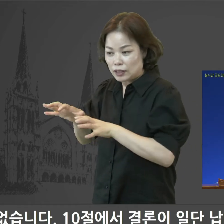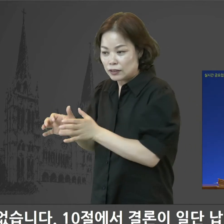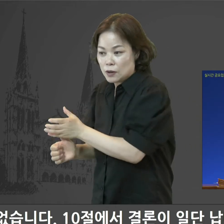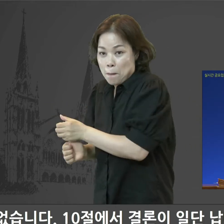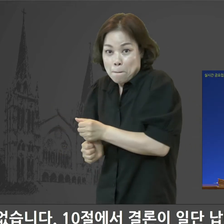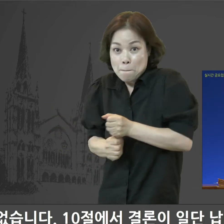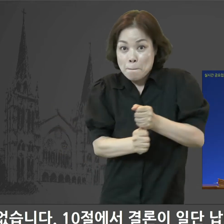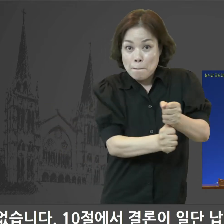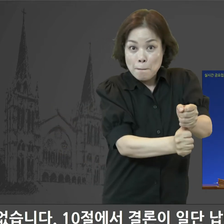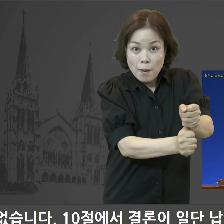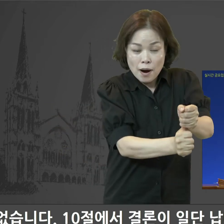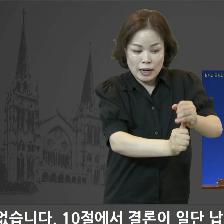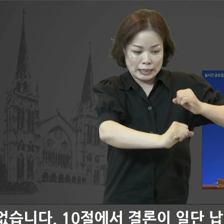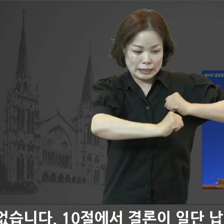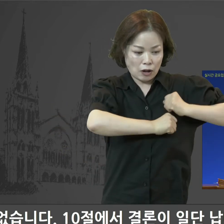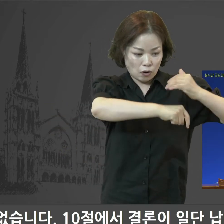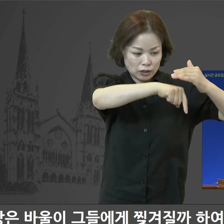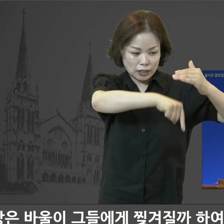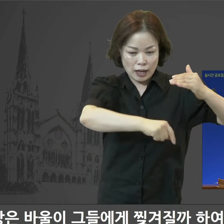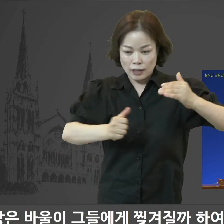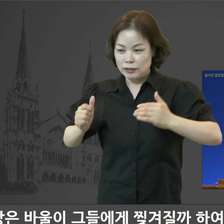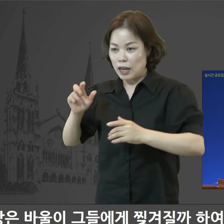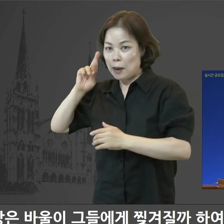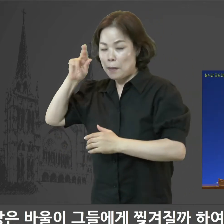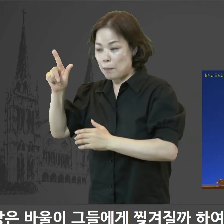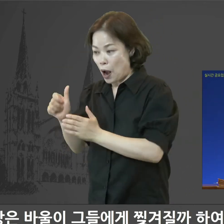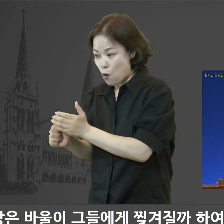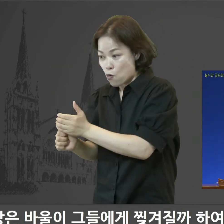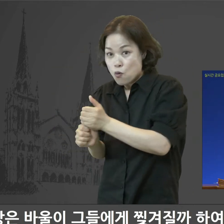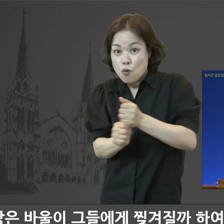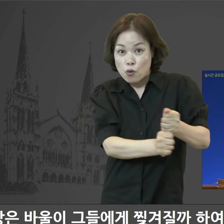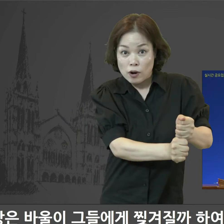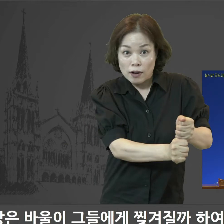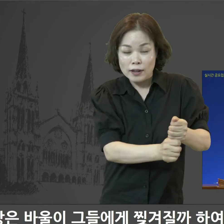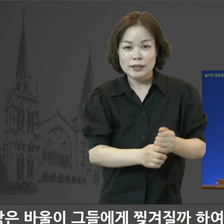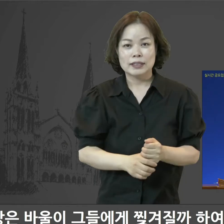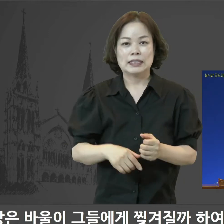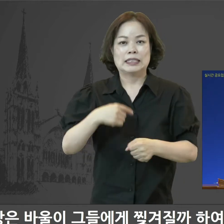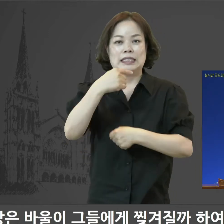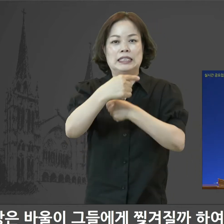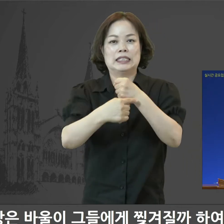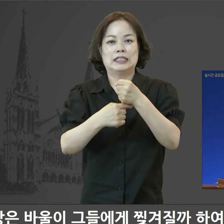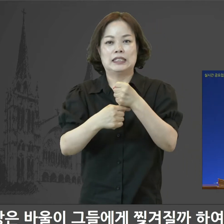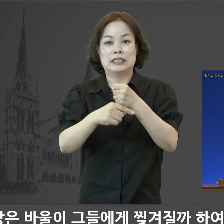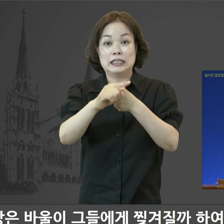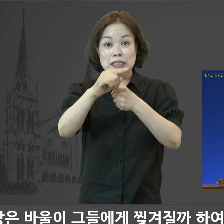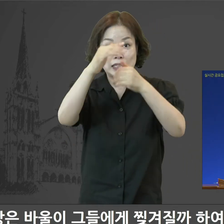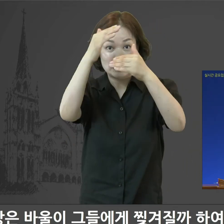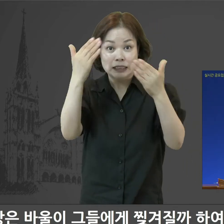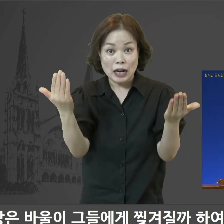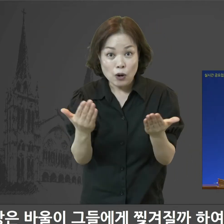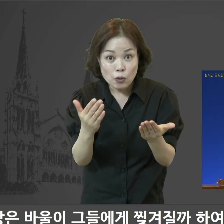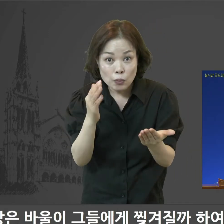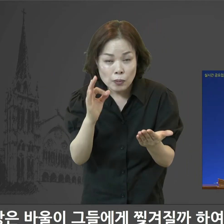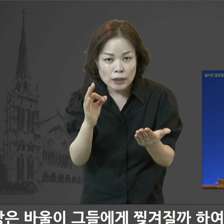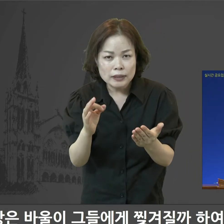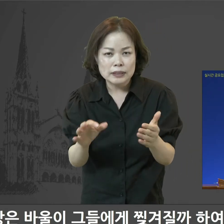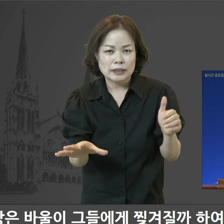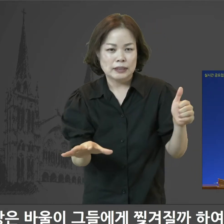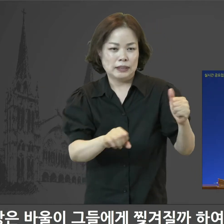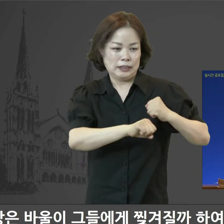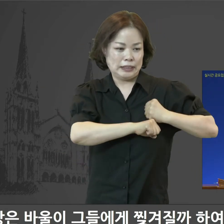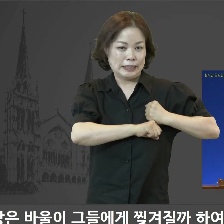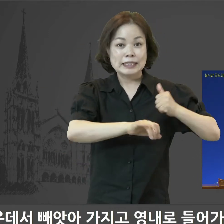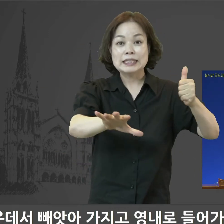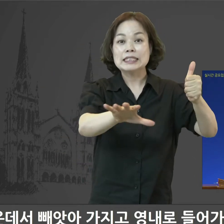빼앗아 가지고 영내로 들어가니라. 여러분 이제 1년의 이 사건들을 보면서 천부장이 참